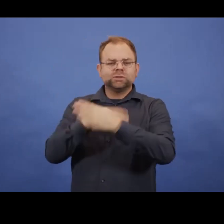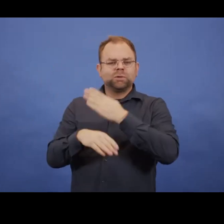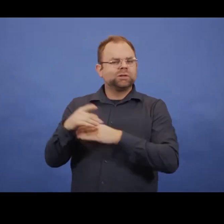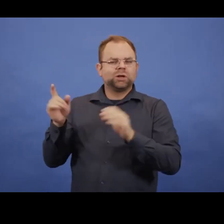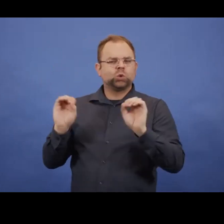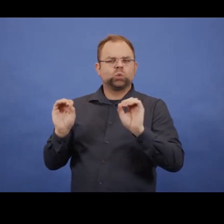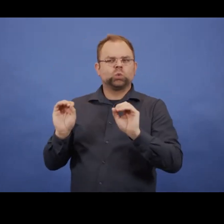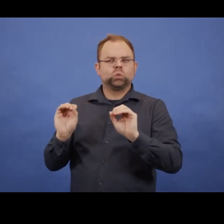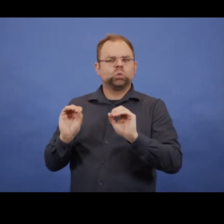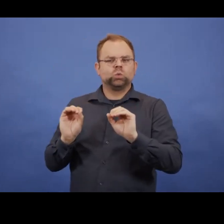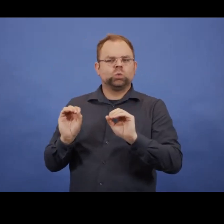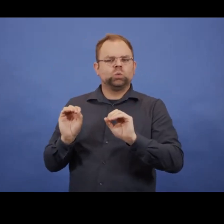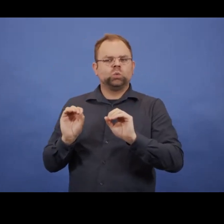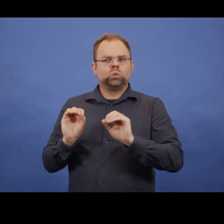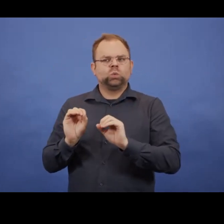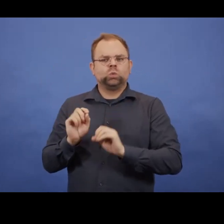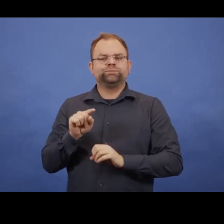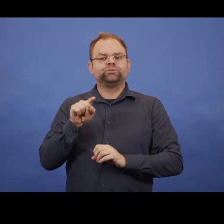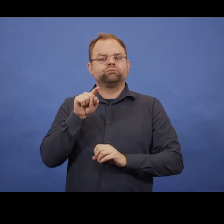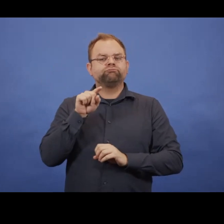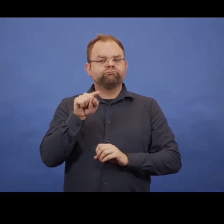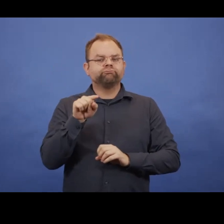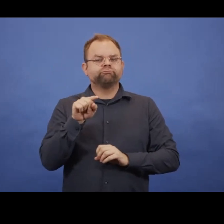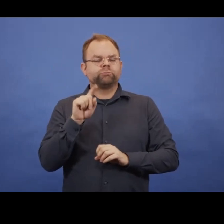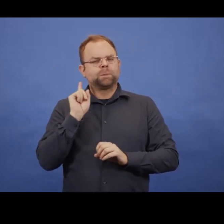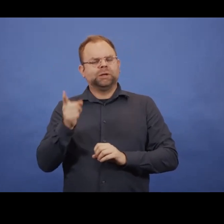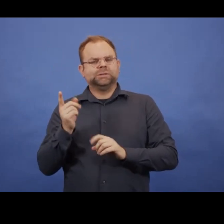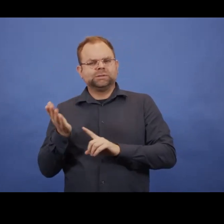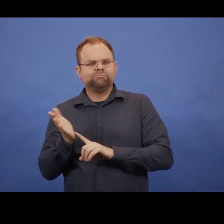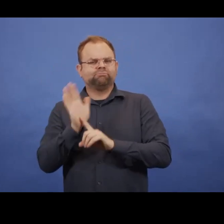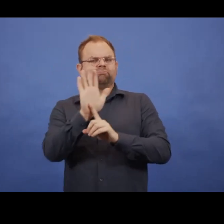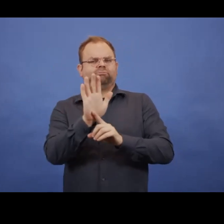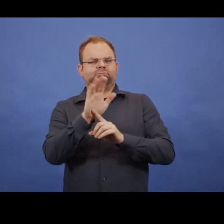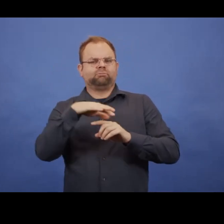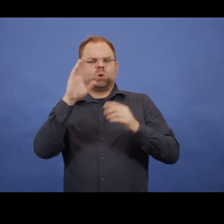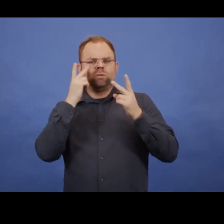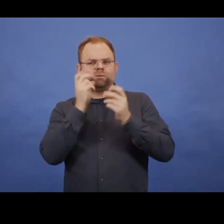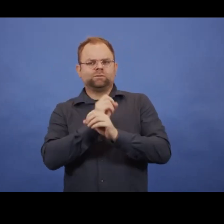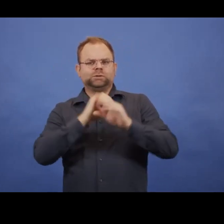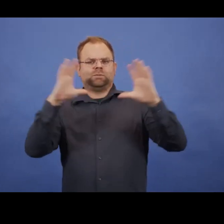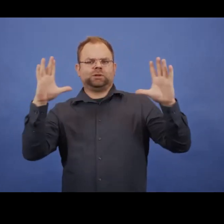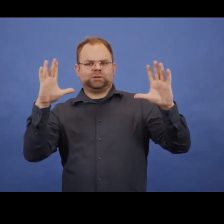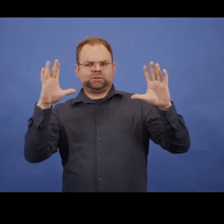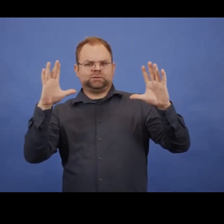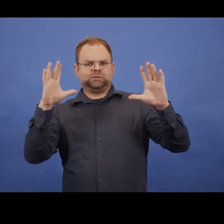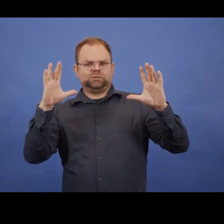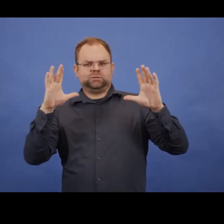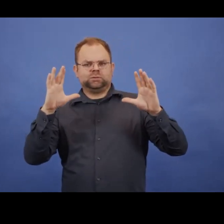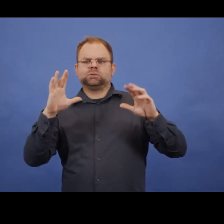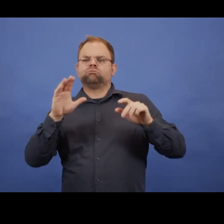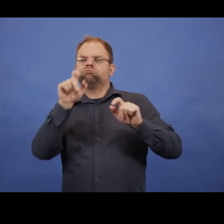nosotros podríamos presentar nuestra organización como un socio, lo que estuvo bien. Yo